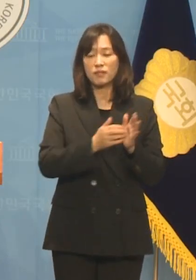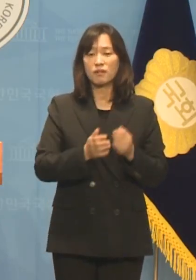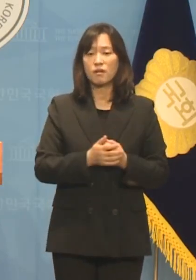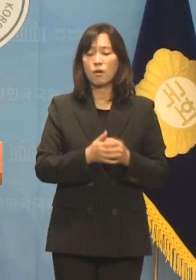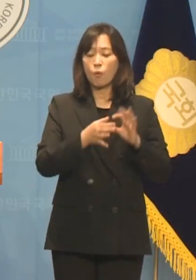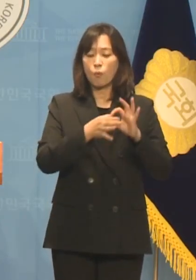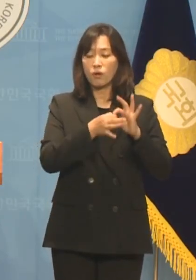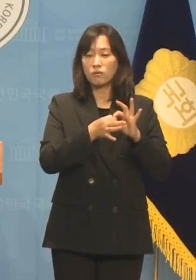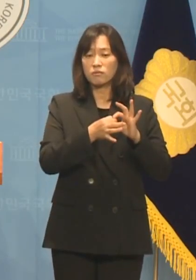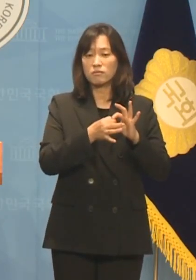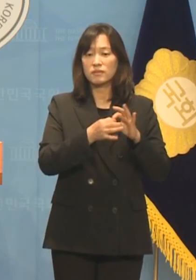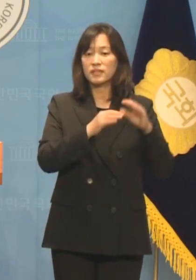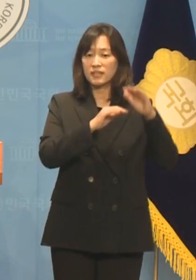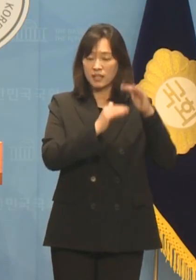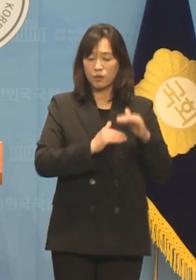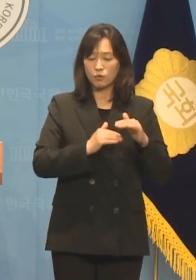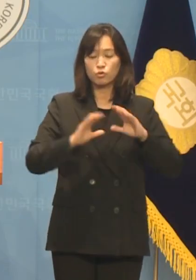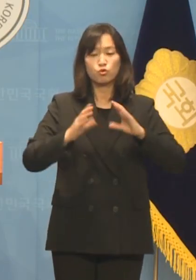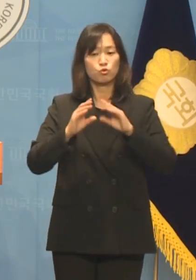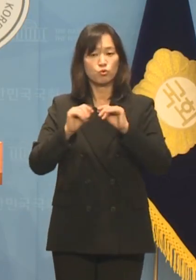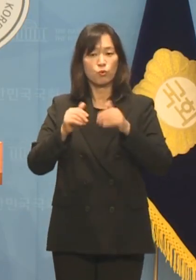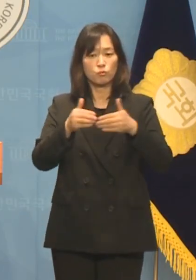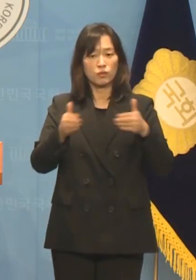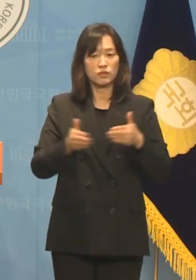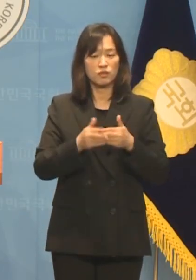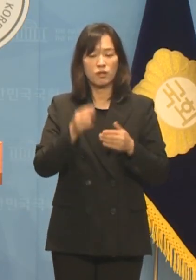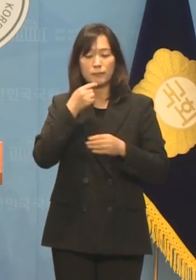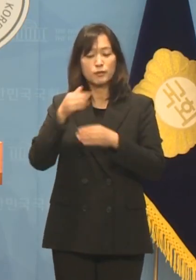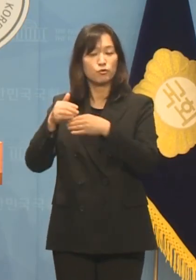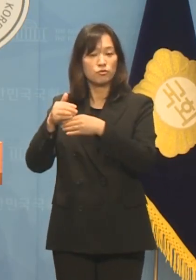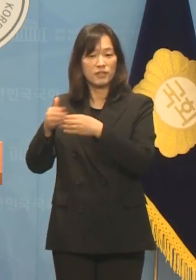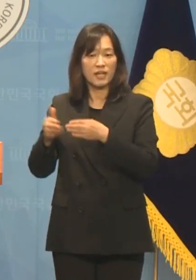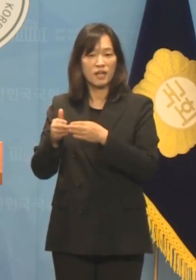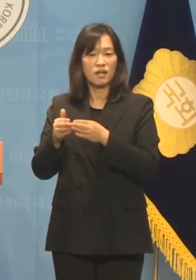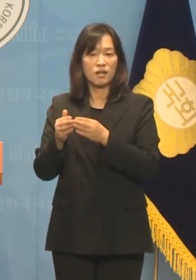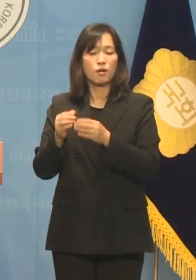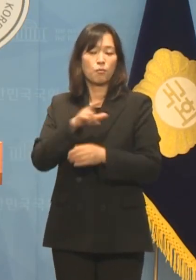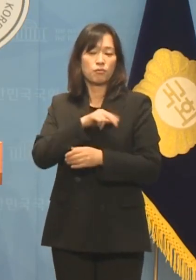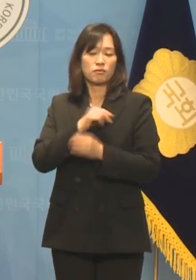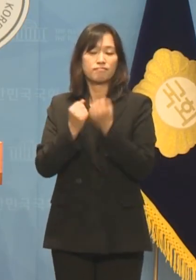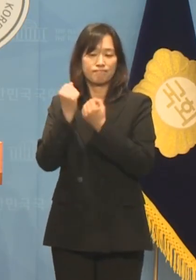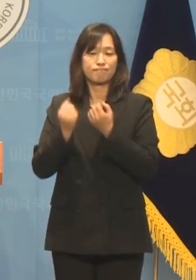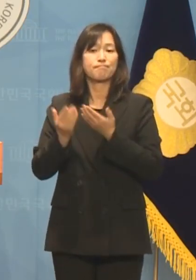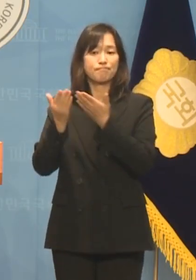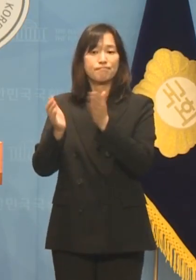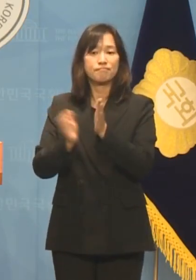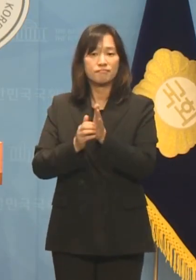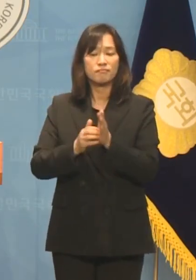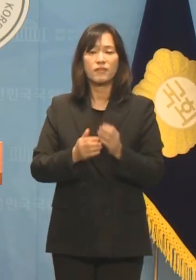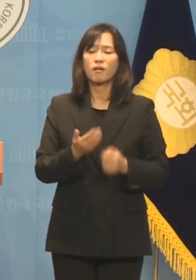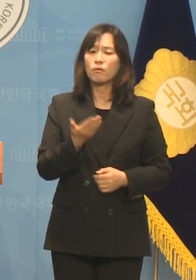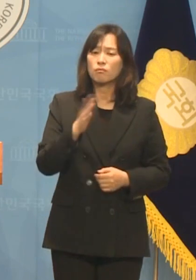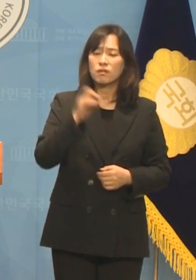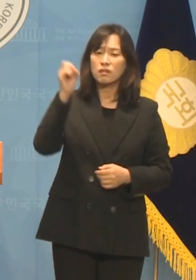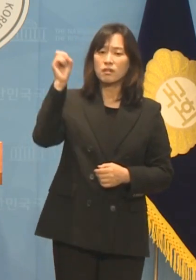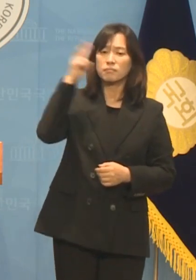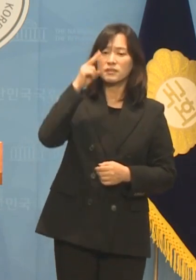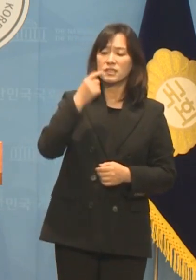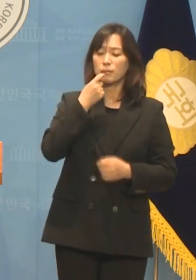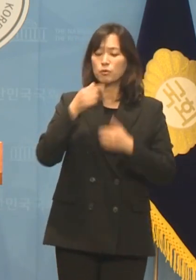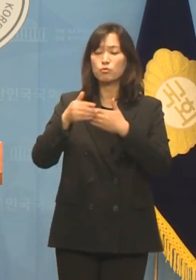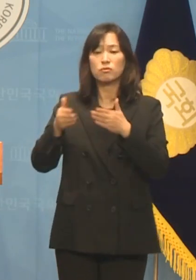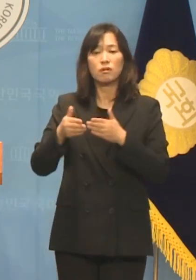내용은 국토부에서 이미 민주당 의원님들께 상세히 설명드린 바 있습니다. 그런데 갑자기